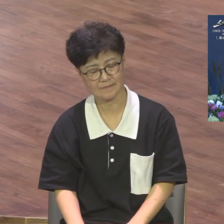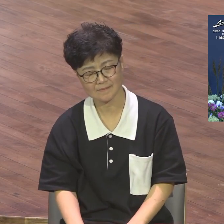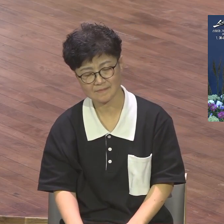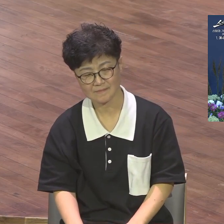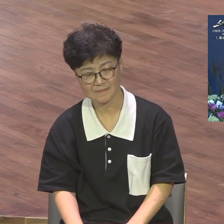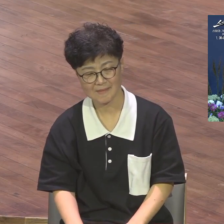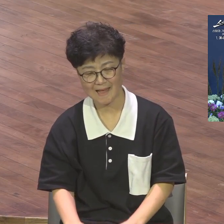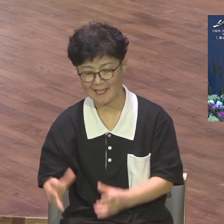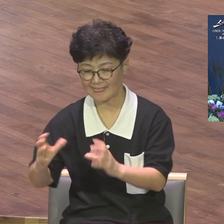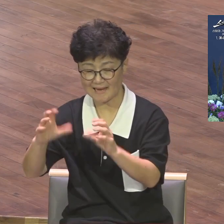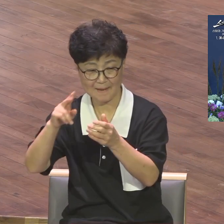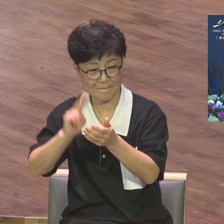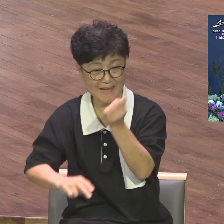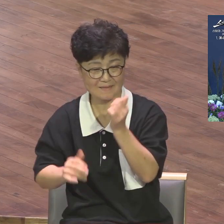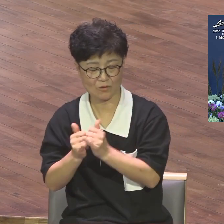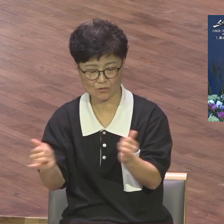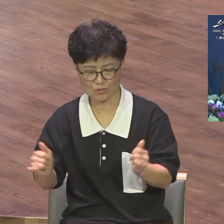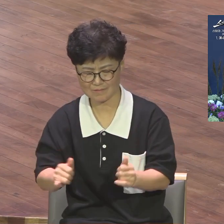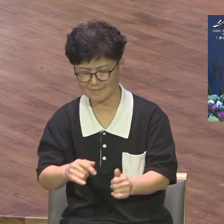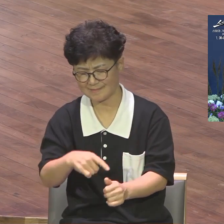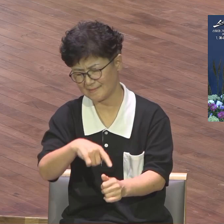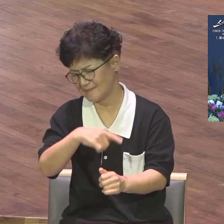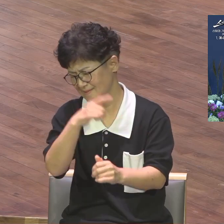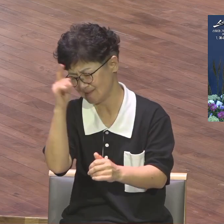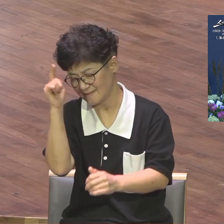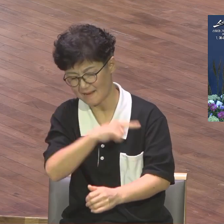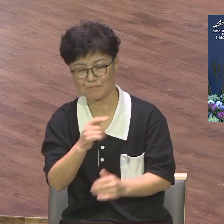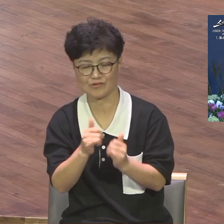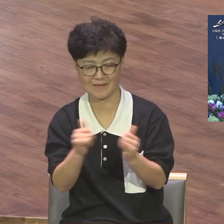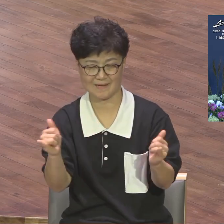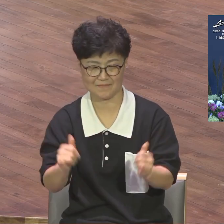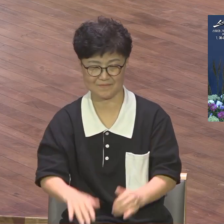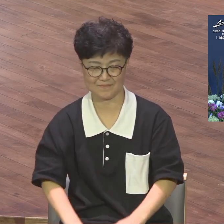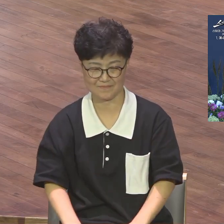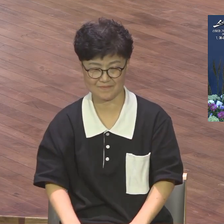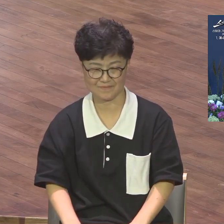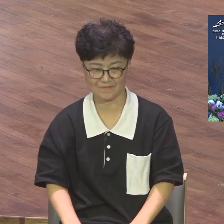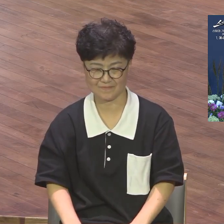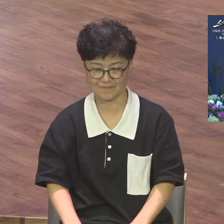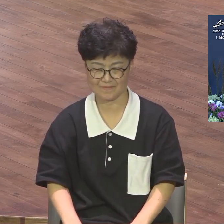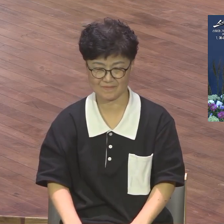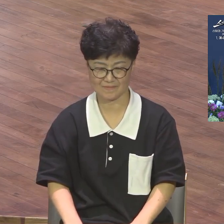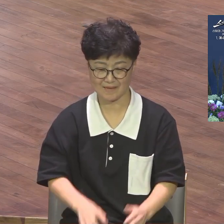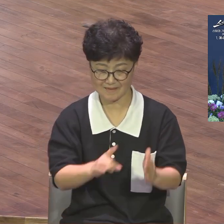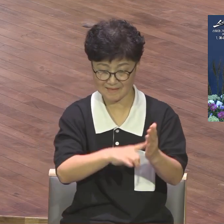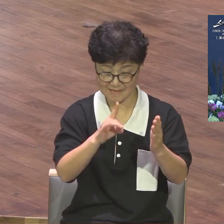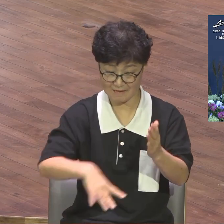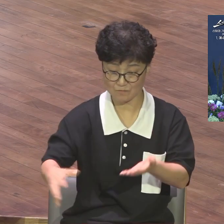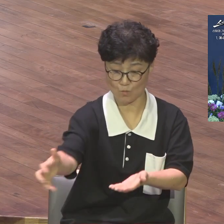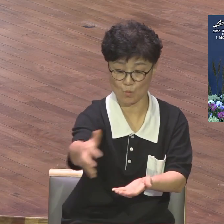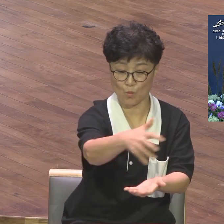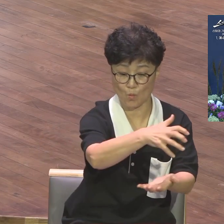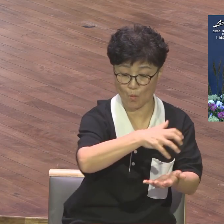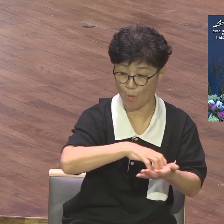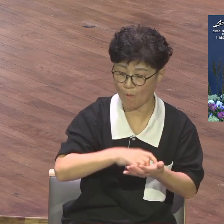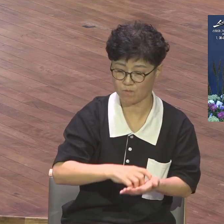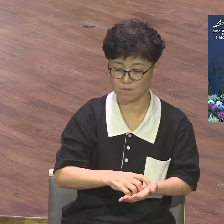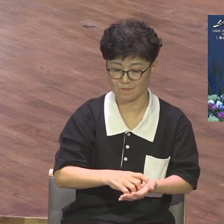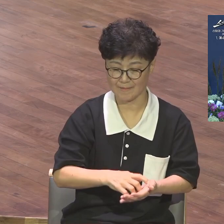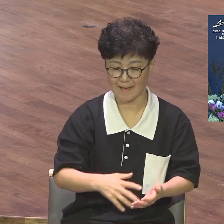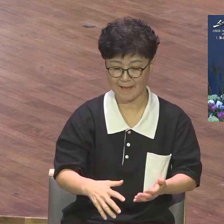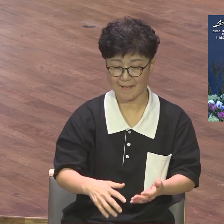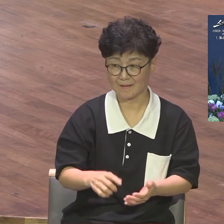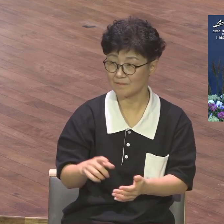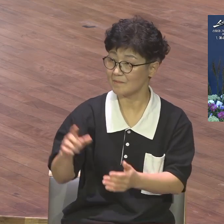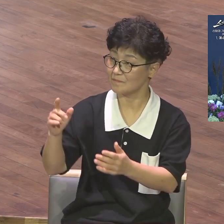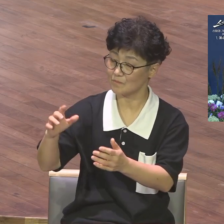로마의 앞잡이가 딱 돼서 로마에게는 일부의 세금을 내고 나머지는 본인이 착취를 해서 인마이 포켓으로